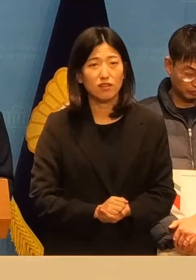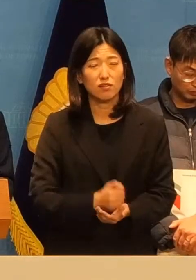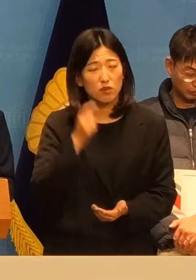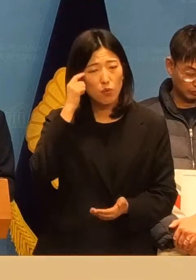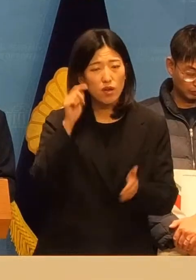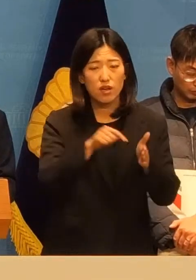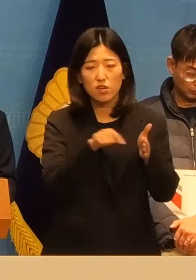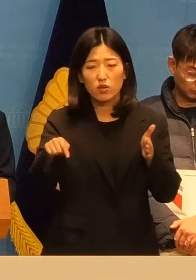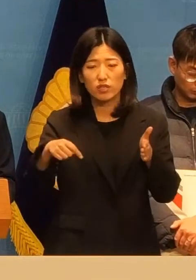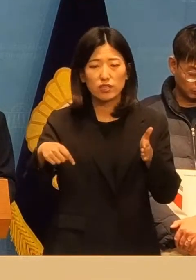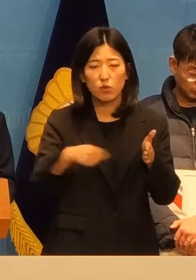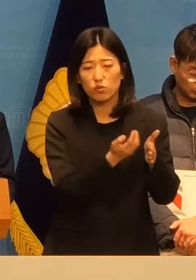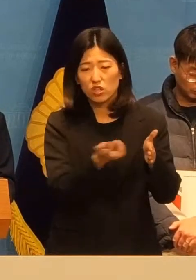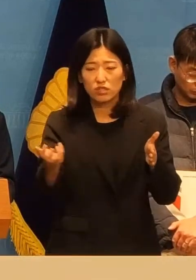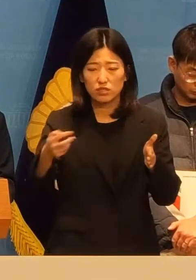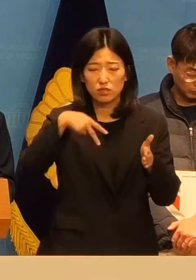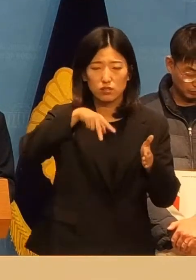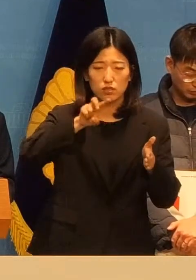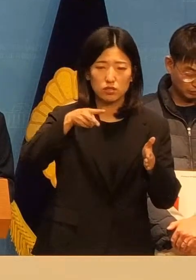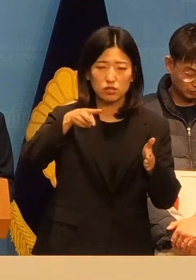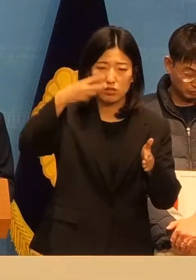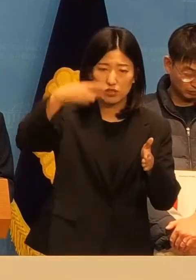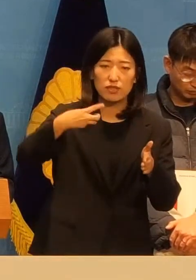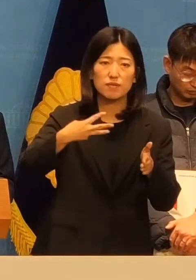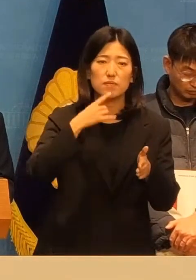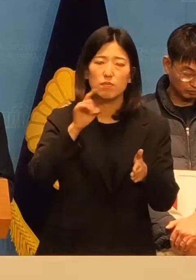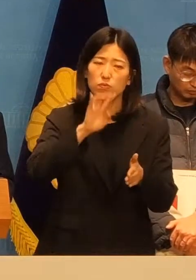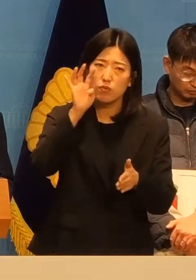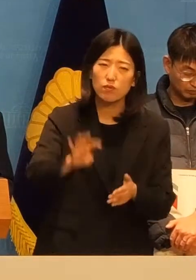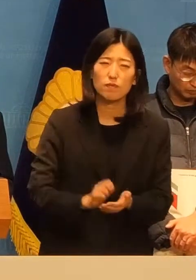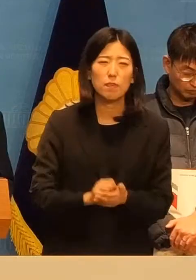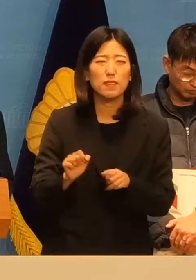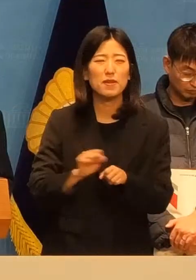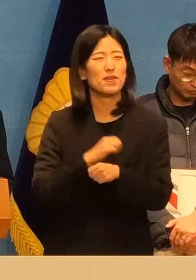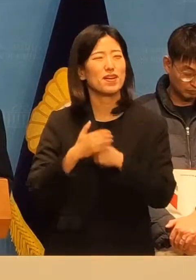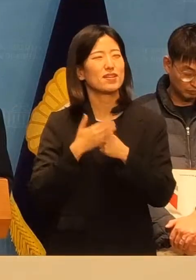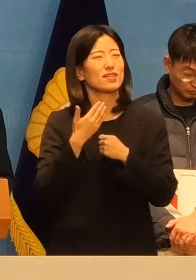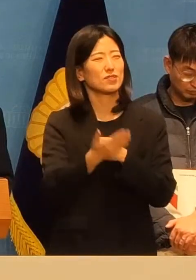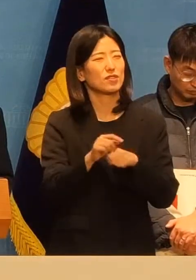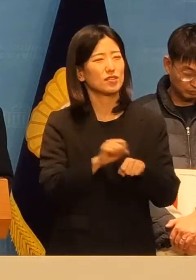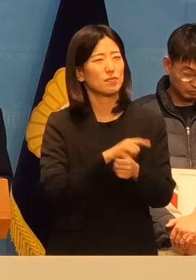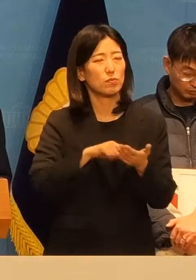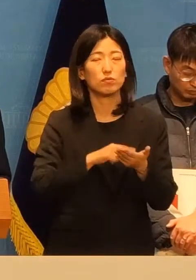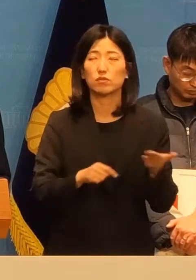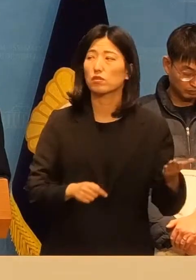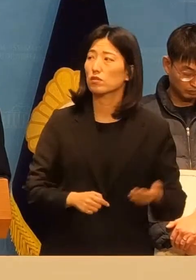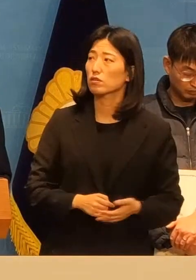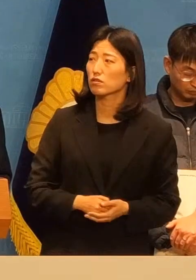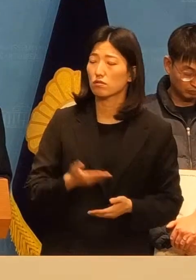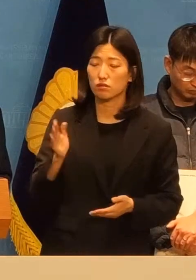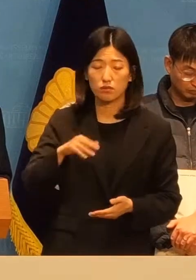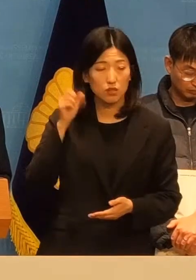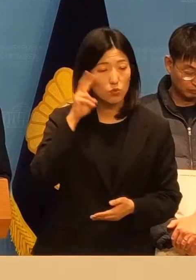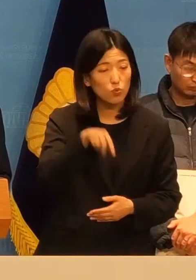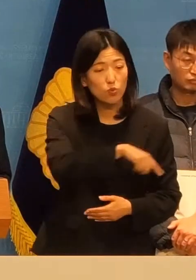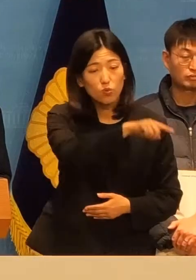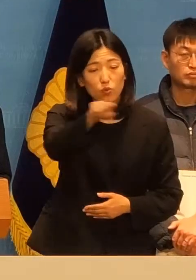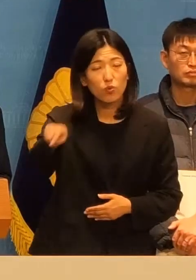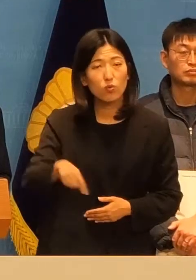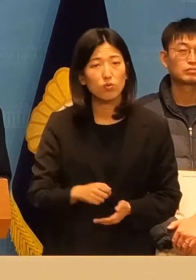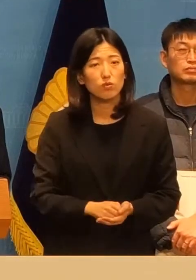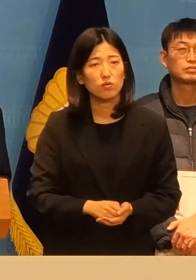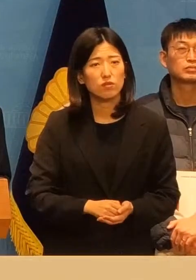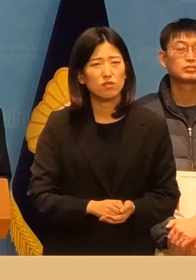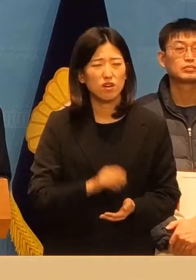안보 희생에 특별한 보상을 한다더니 양주 동천 연천 시 군민들을 또다시